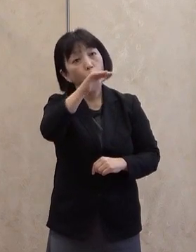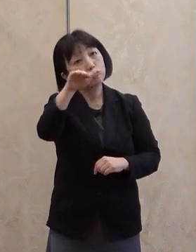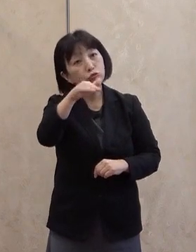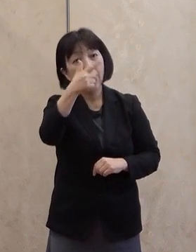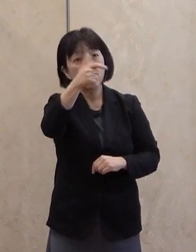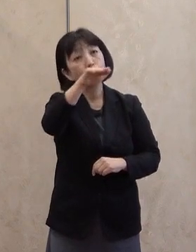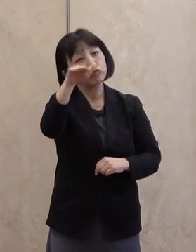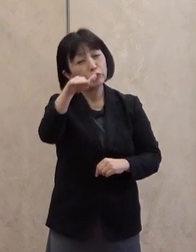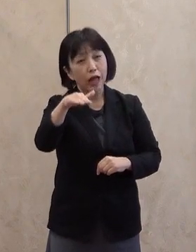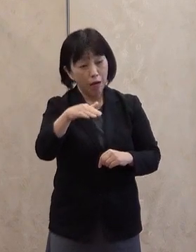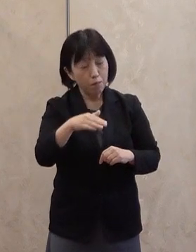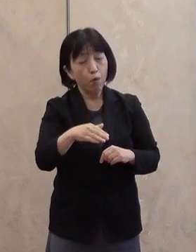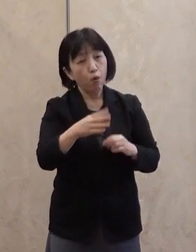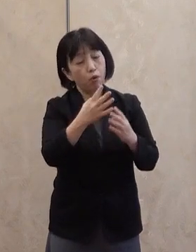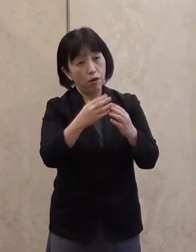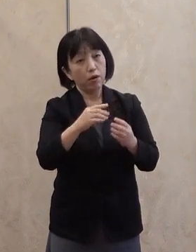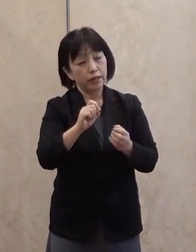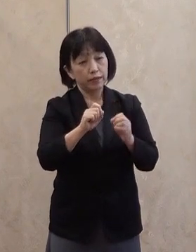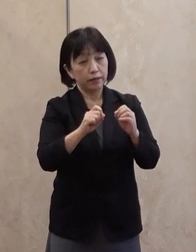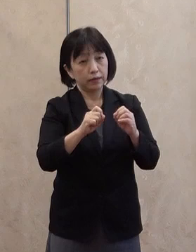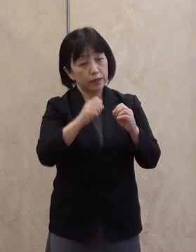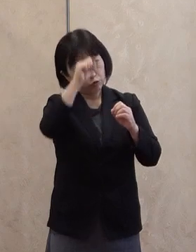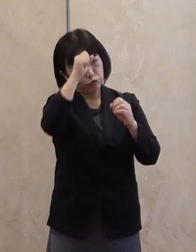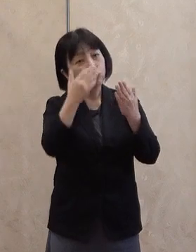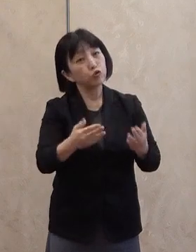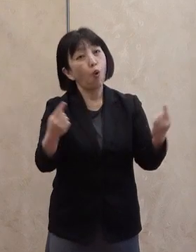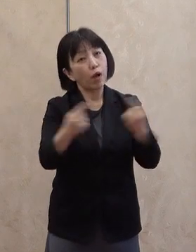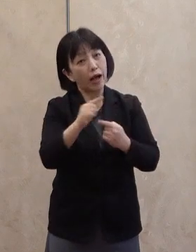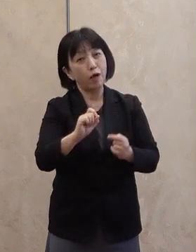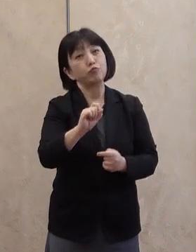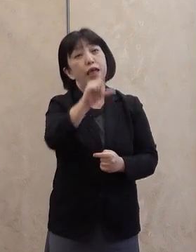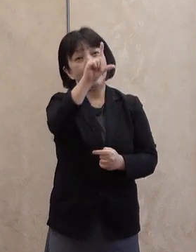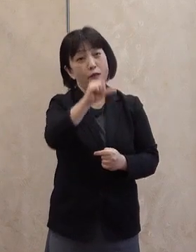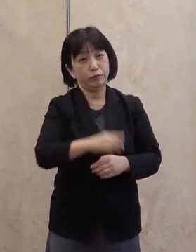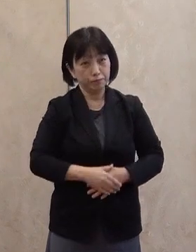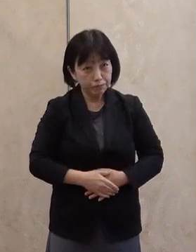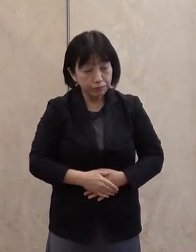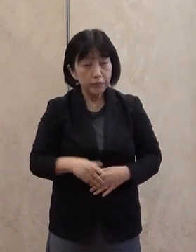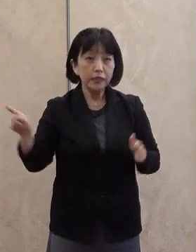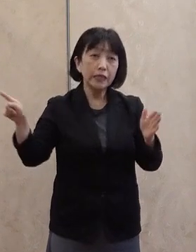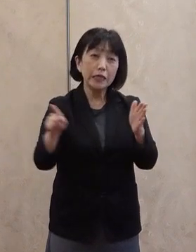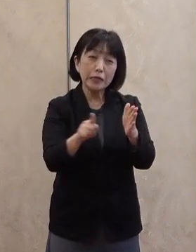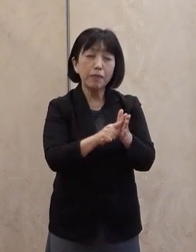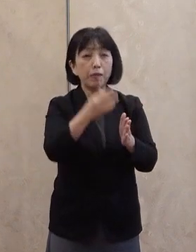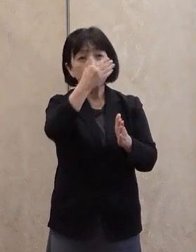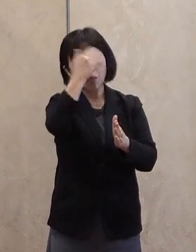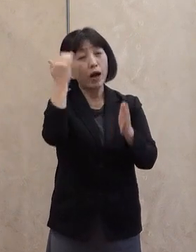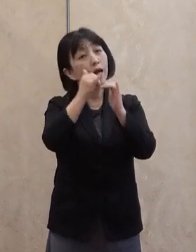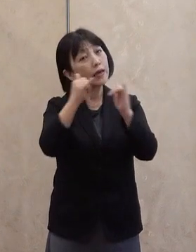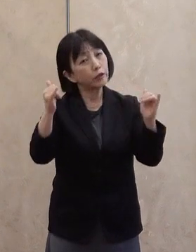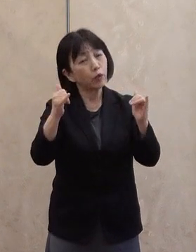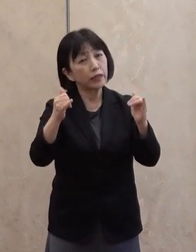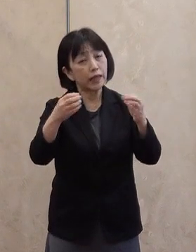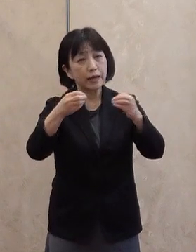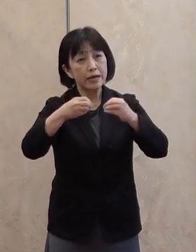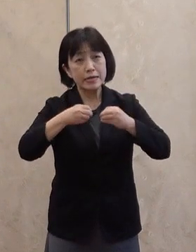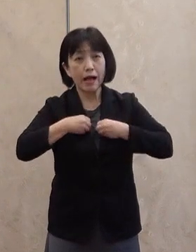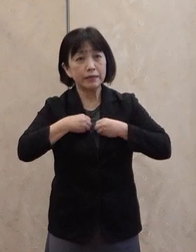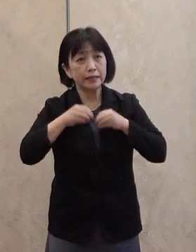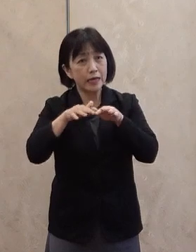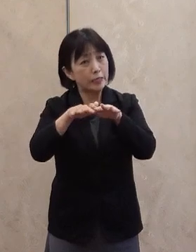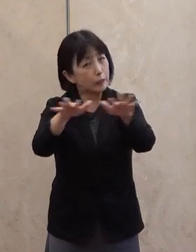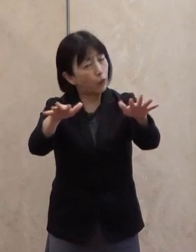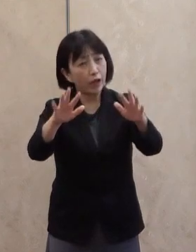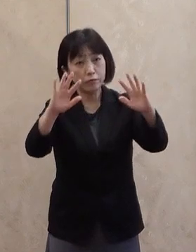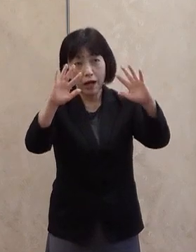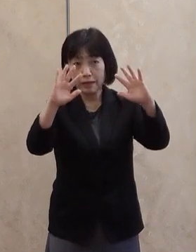になっているという状況です。またこれまで若い世代でそこまで感染が広がるということはありませんでしたが、若い世代間同